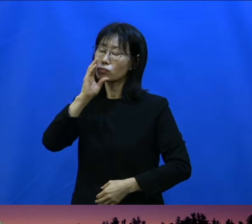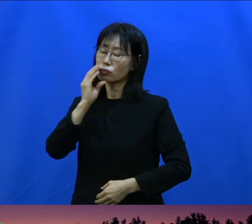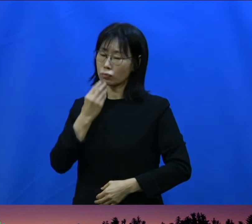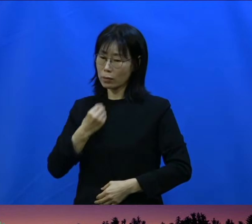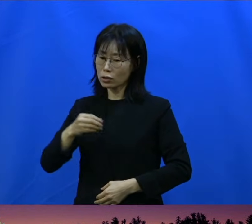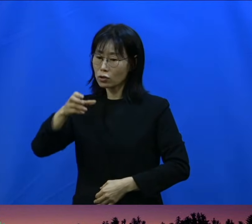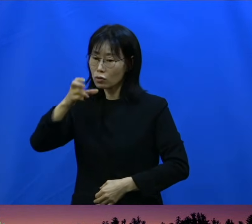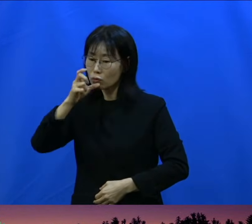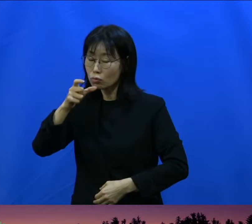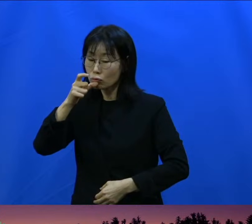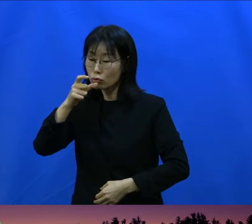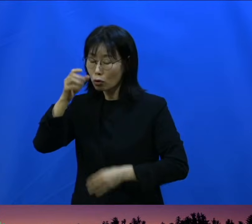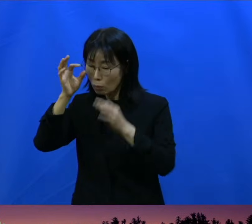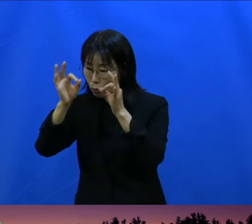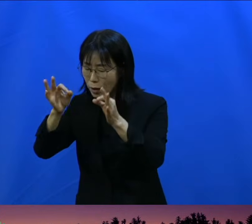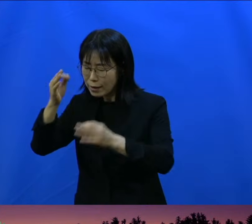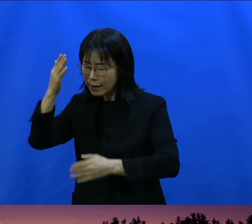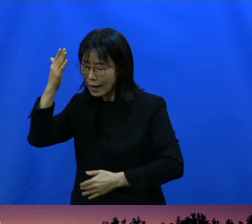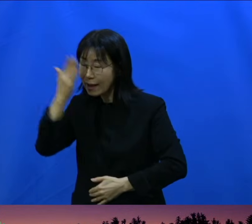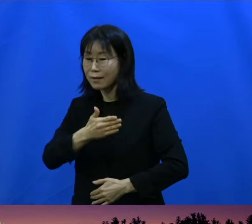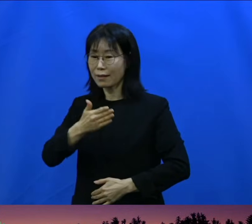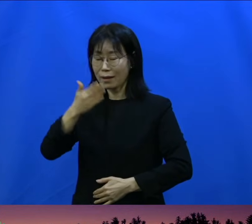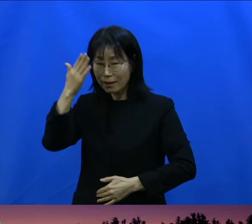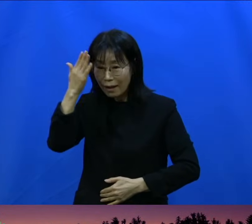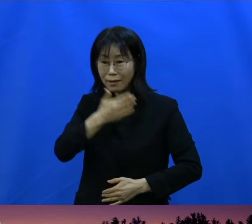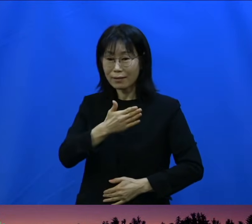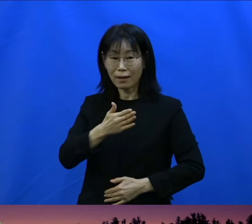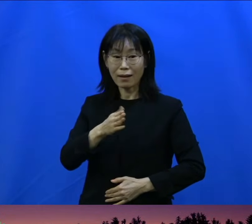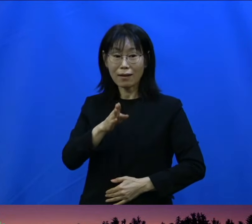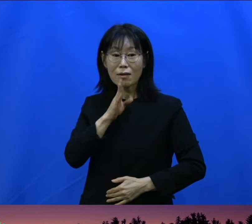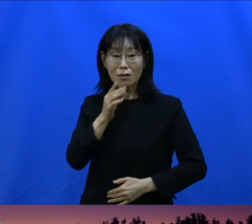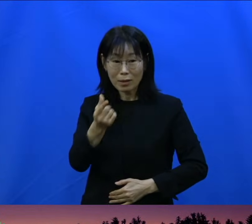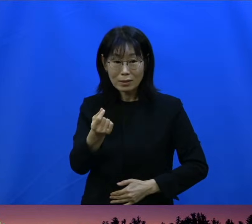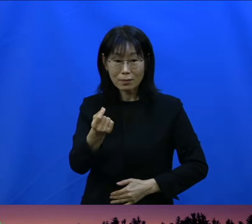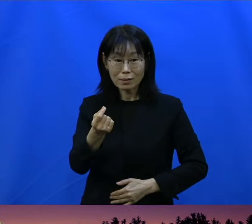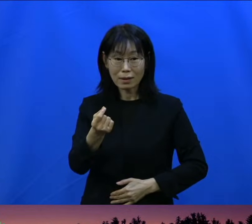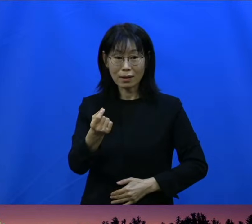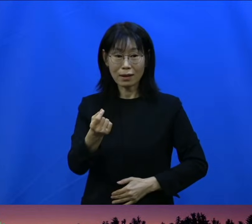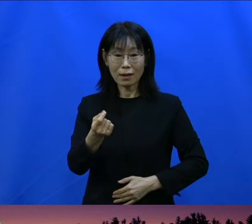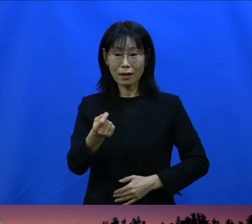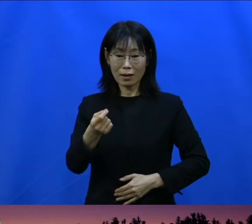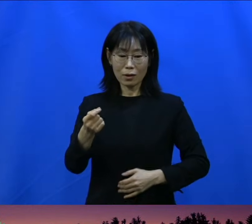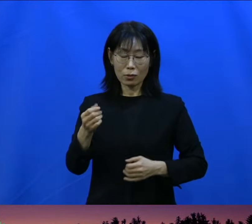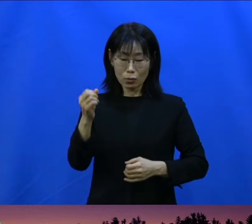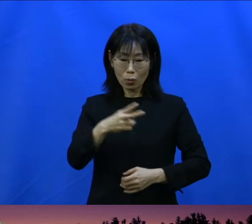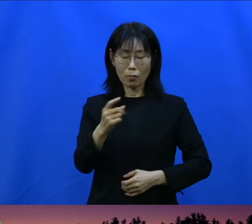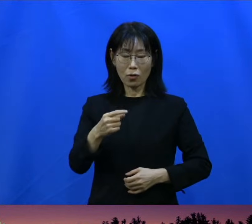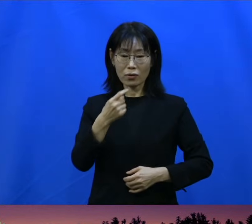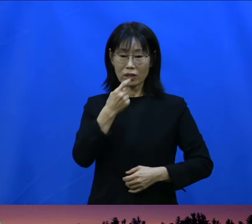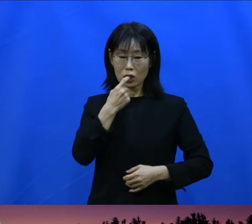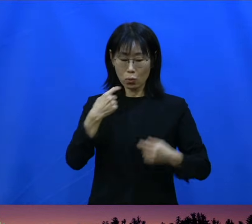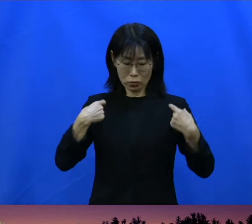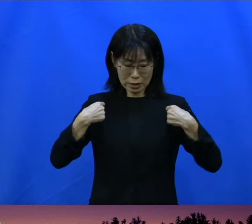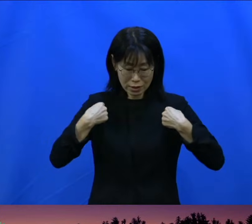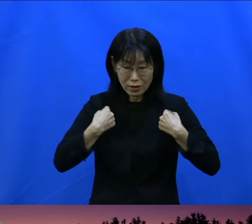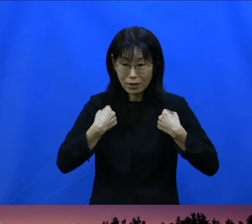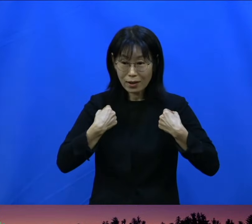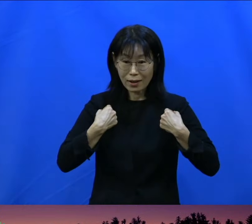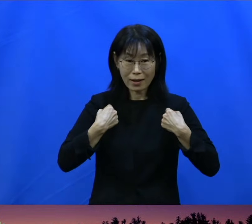여러분, 흰옷도요, 다 달라요. 흰옷이 있고요, 아주 흰옷이